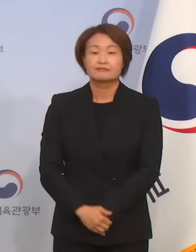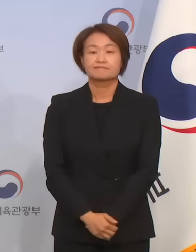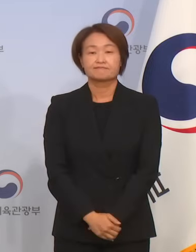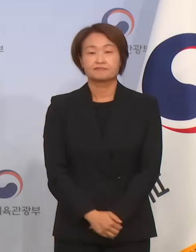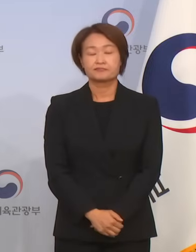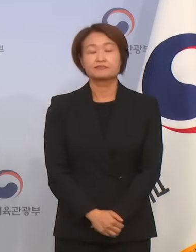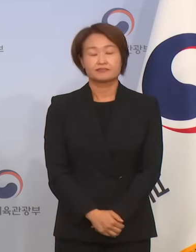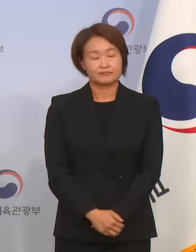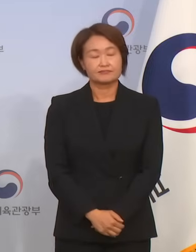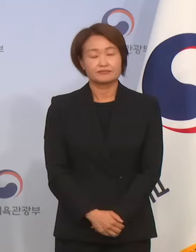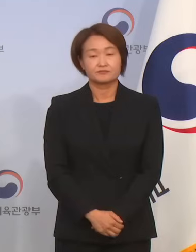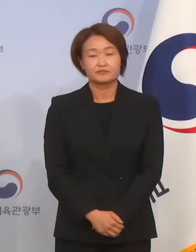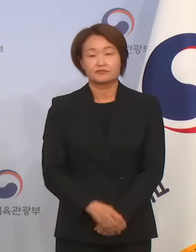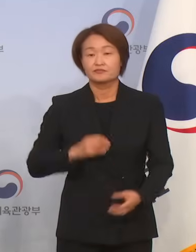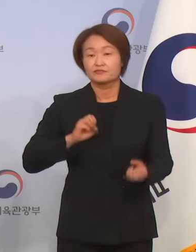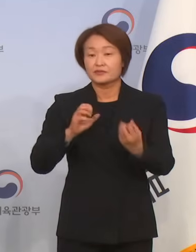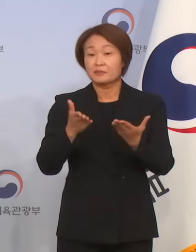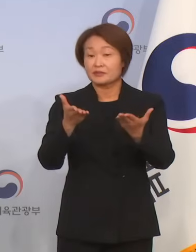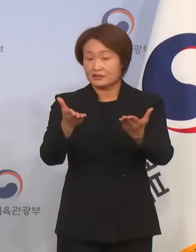네.